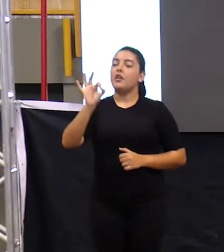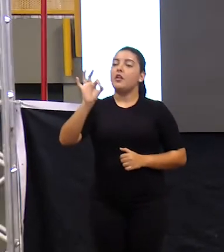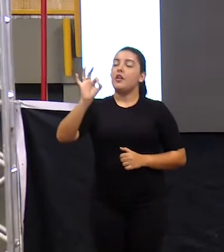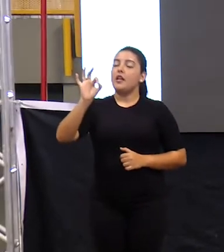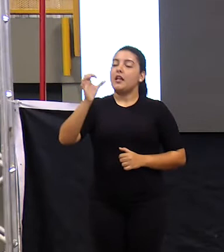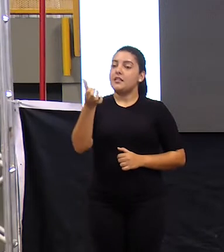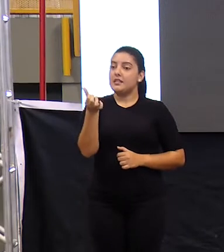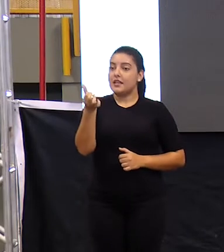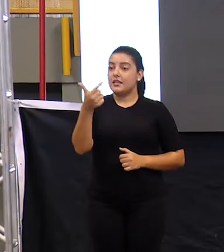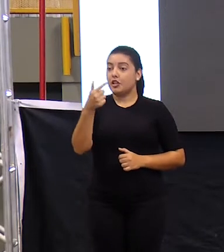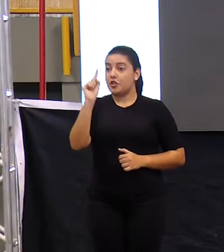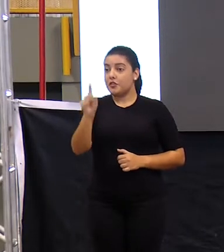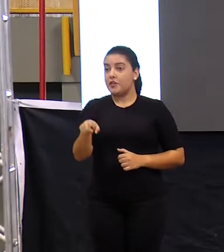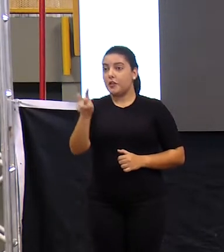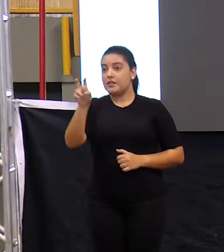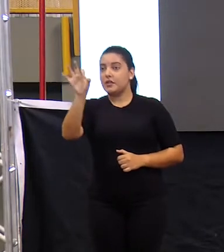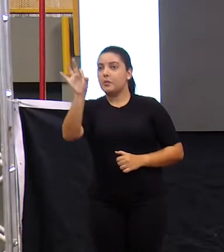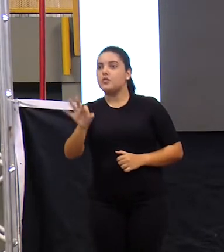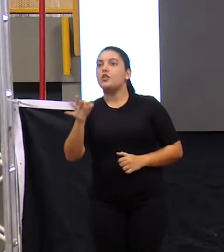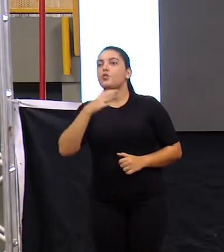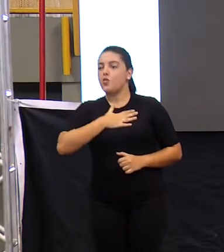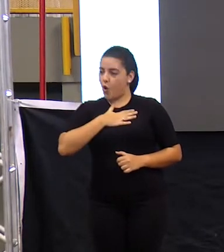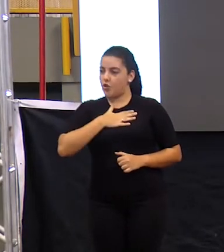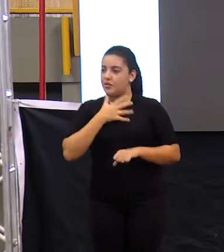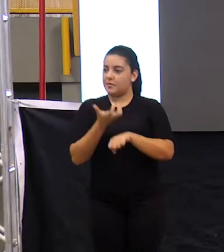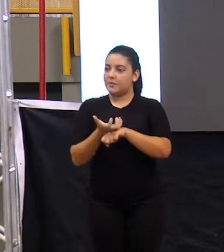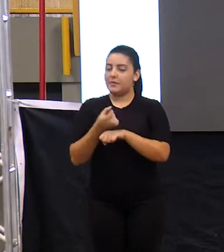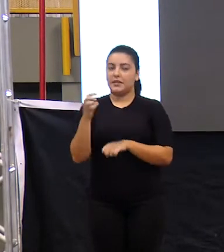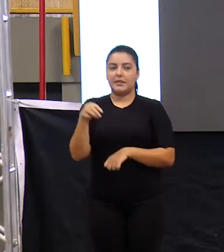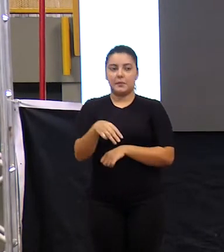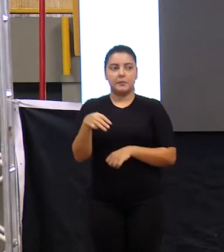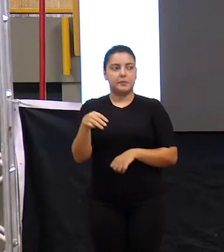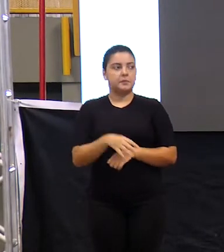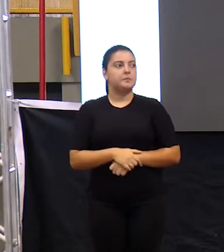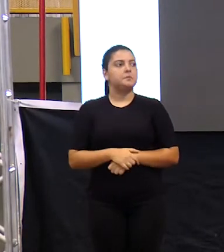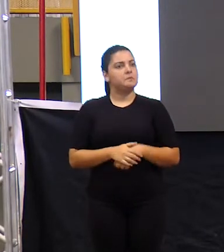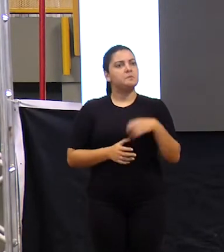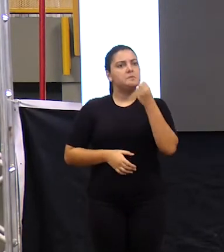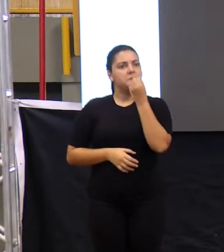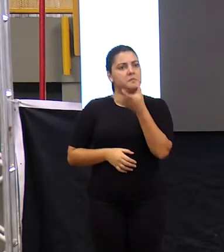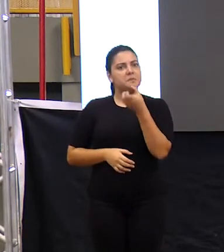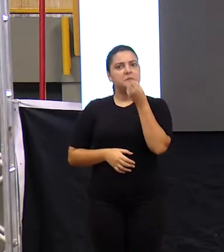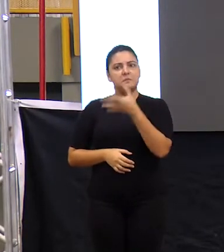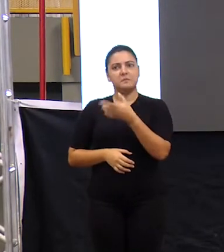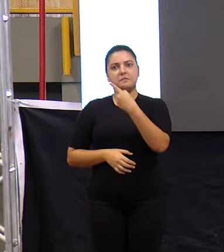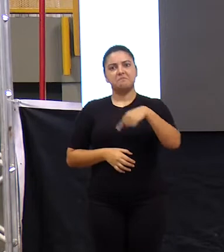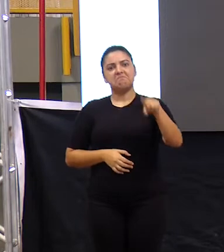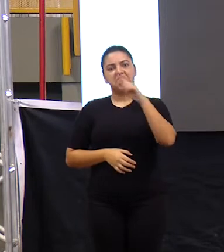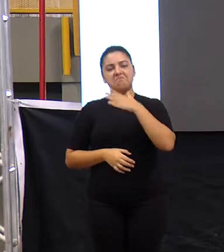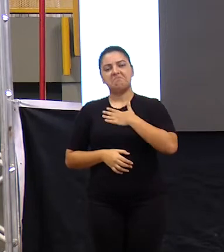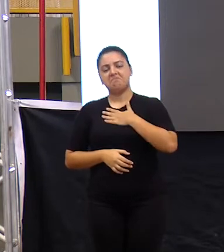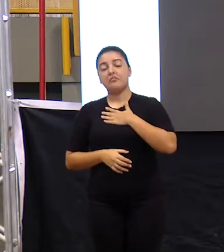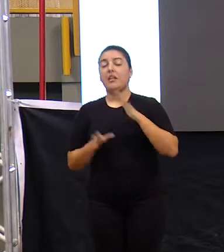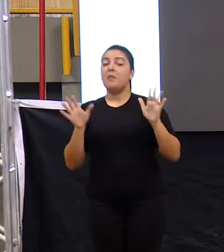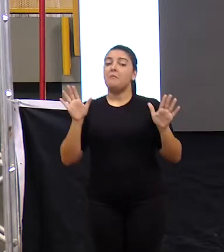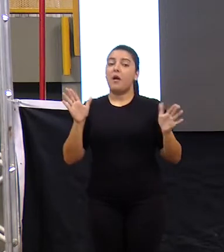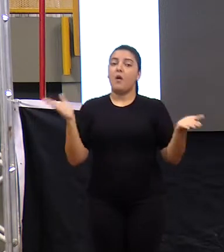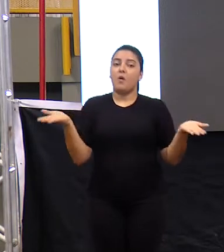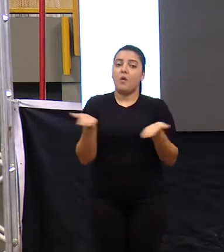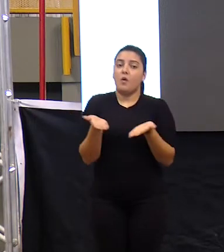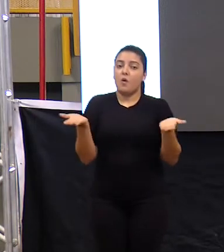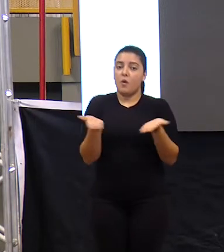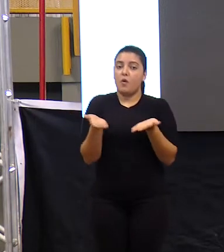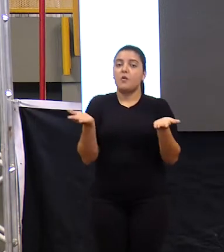62,5% das pessoas, né? Então, temos até um número bacana, um número legal. Mas hoje você